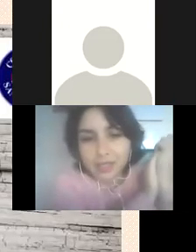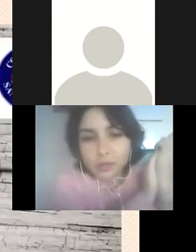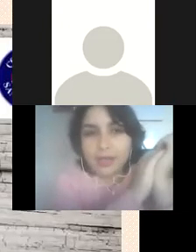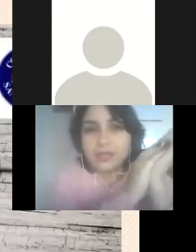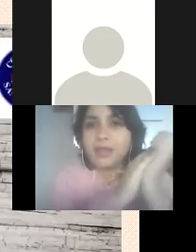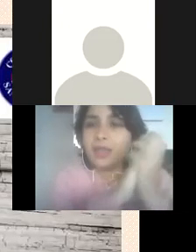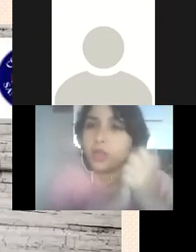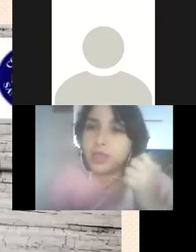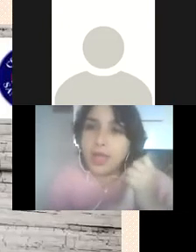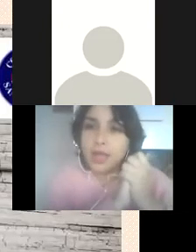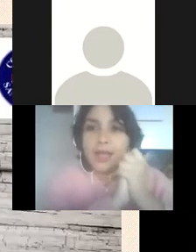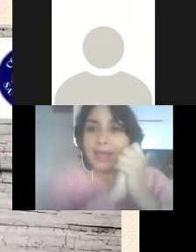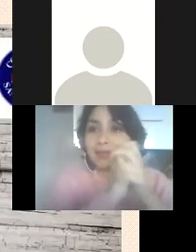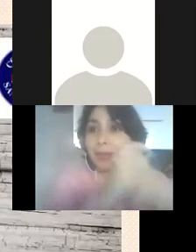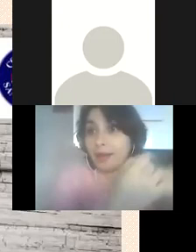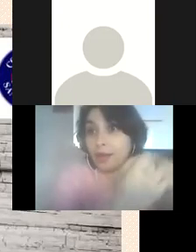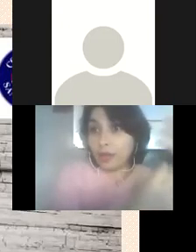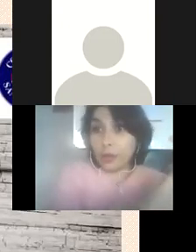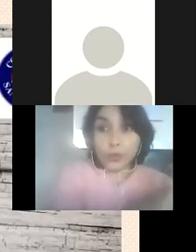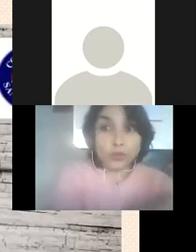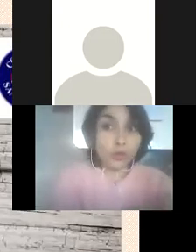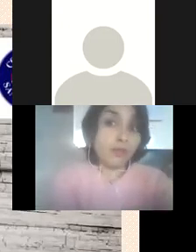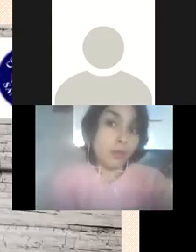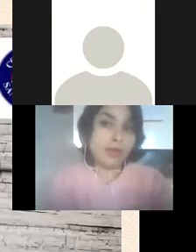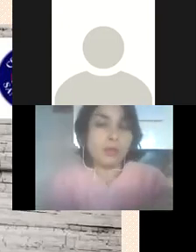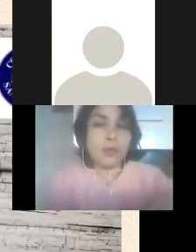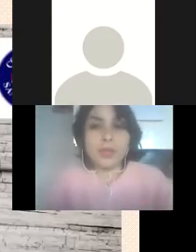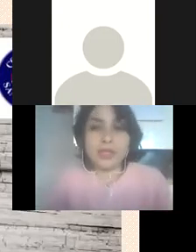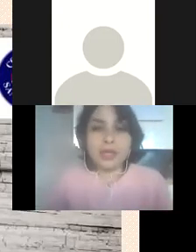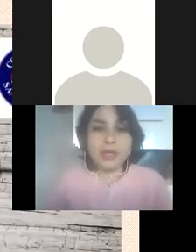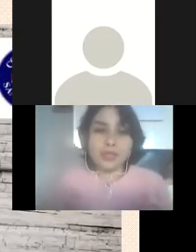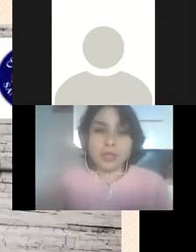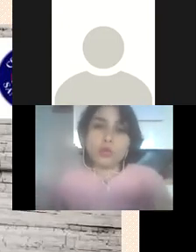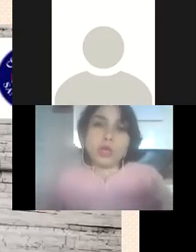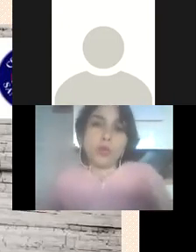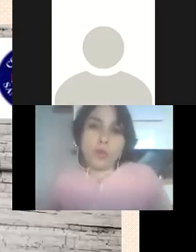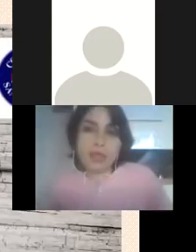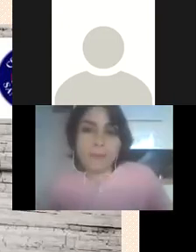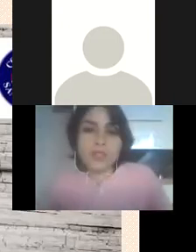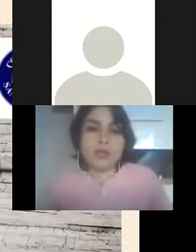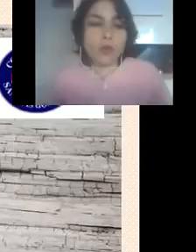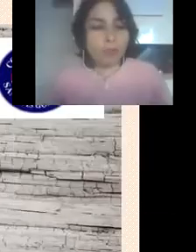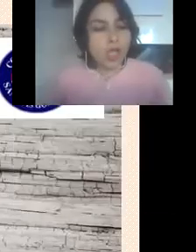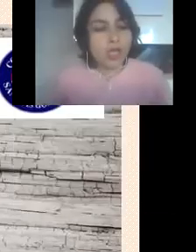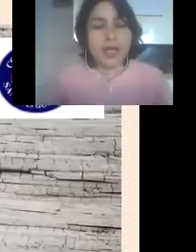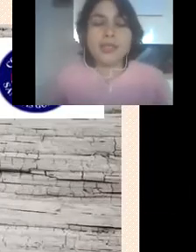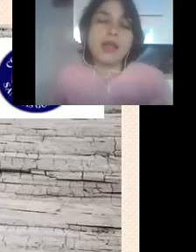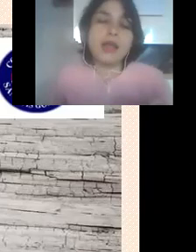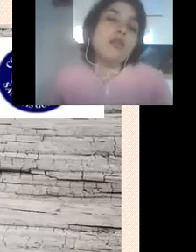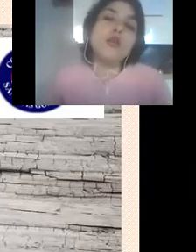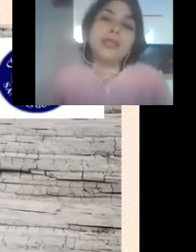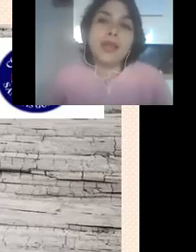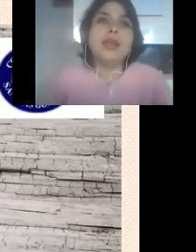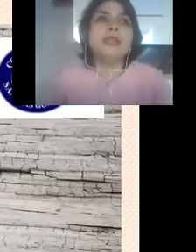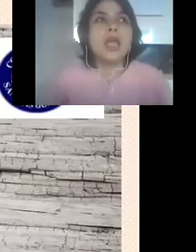ciencias naturales de hoy día es para recordar un poquito lo que vimos la semana pasada, que empezamos una nueva unidad, ¿cierto? Que era acerca